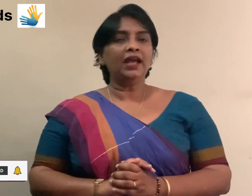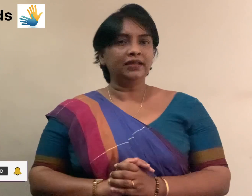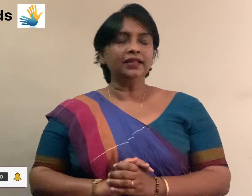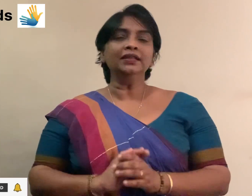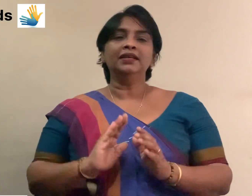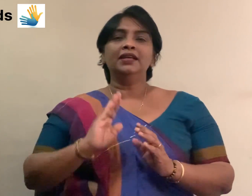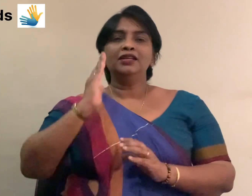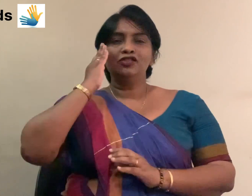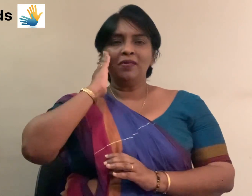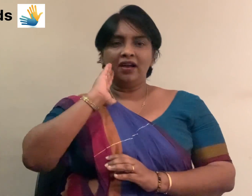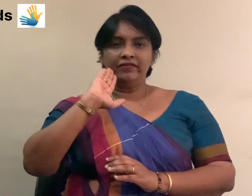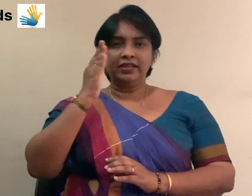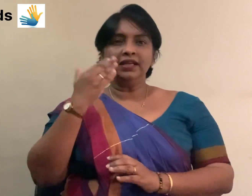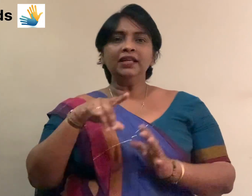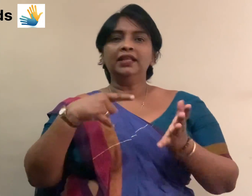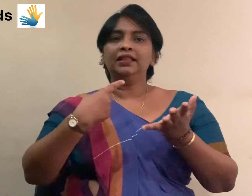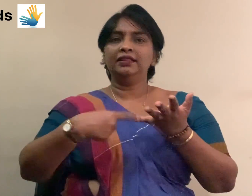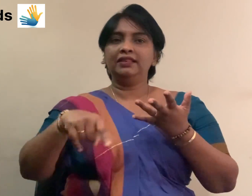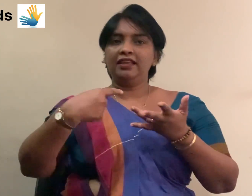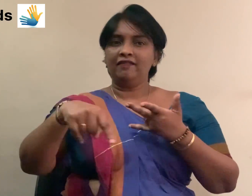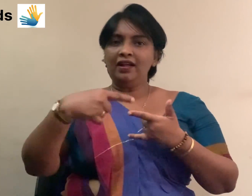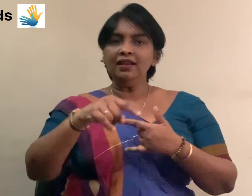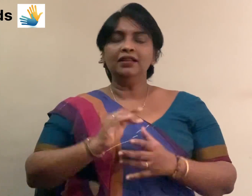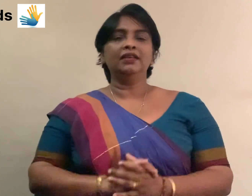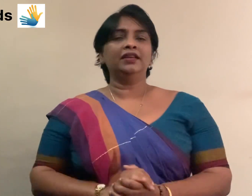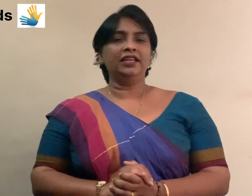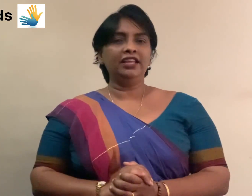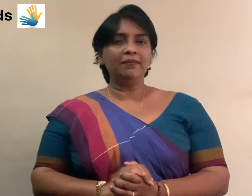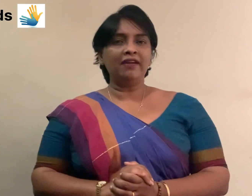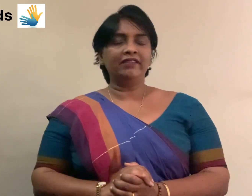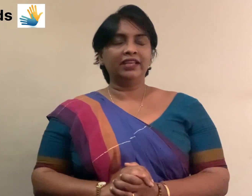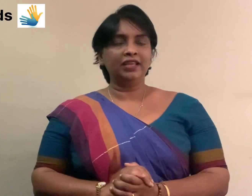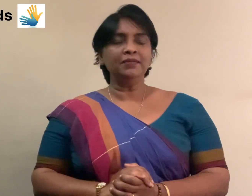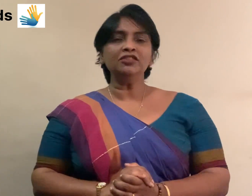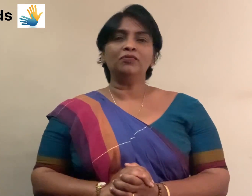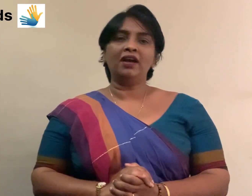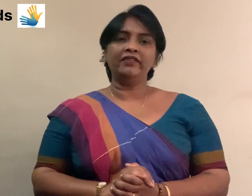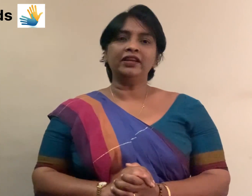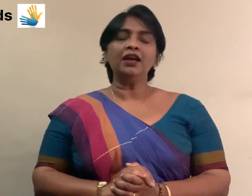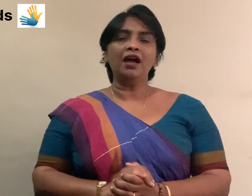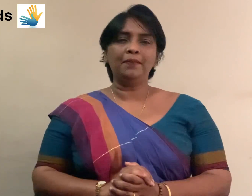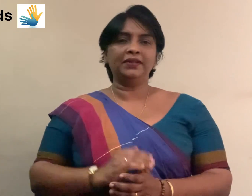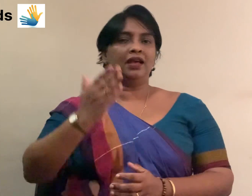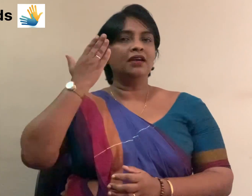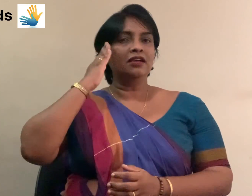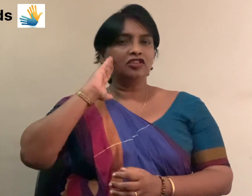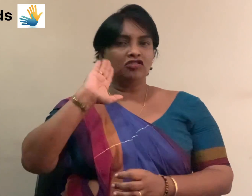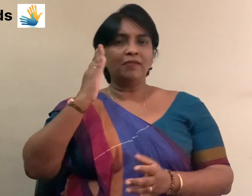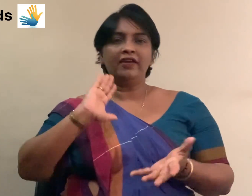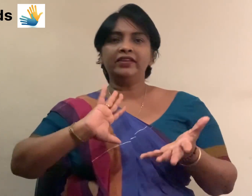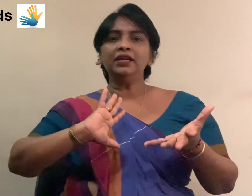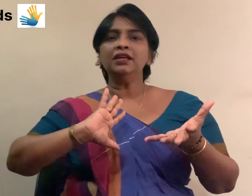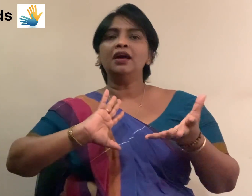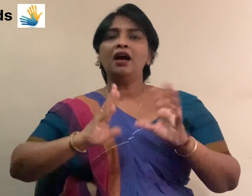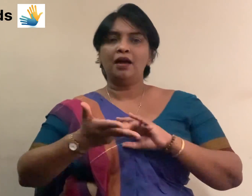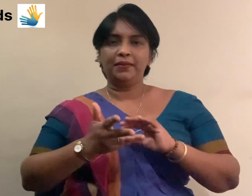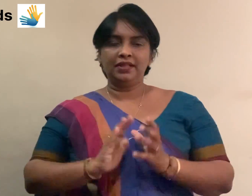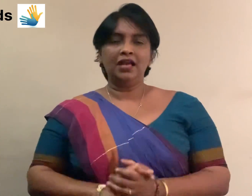හරිද? ස්වභාවික දේවල් ඒ වගේම ස්වභාවික ආපදා. ස්වභාවික ආපදා.